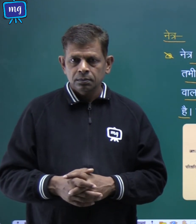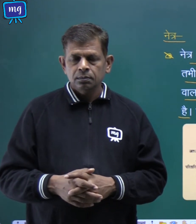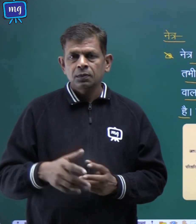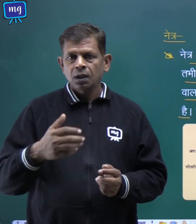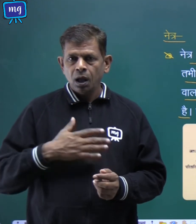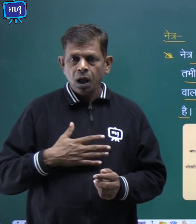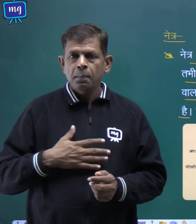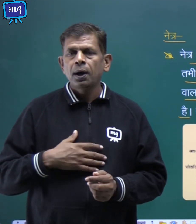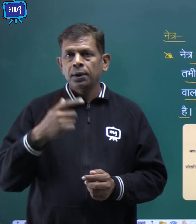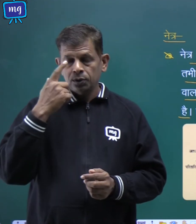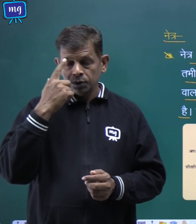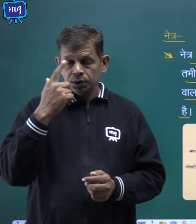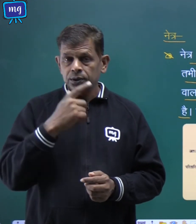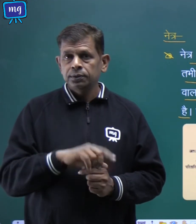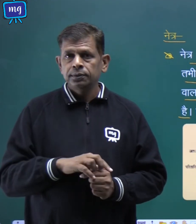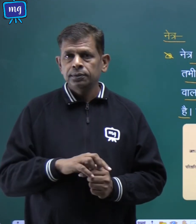हमारे नेत्र के